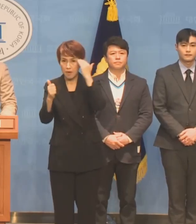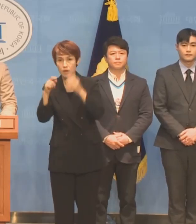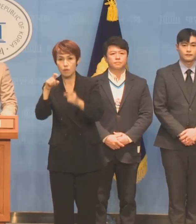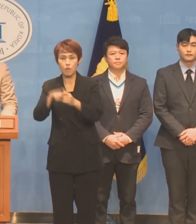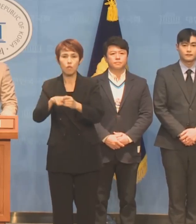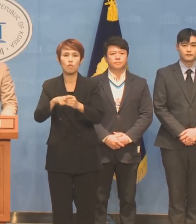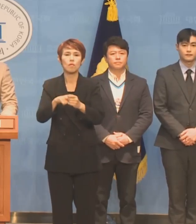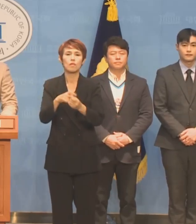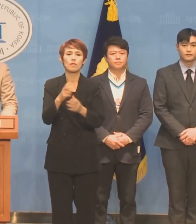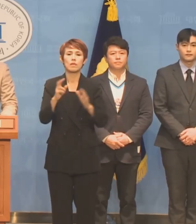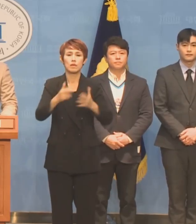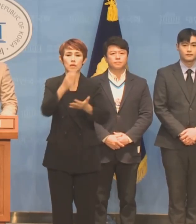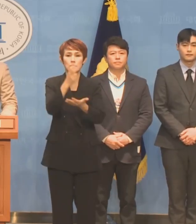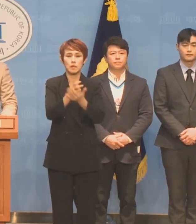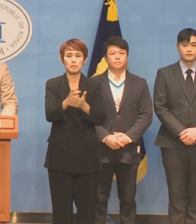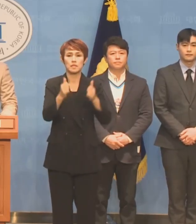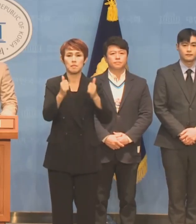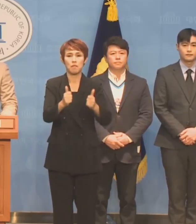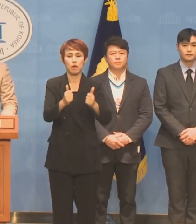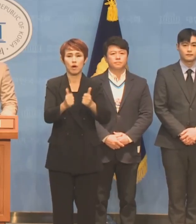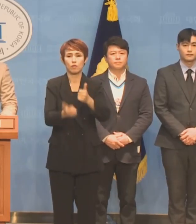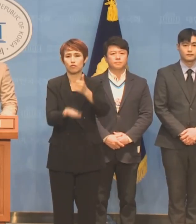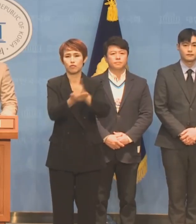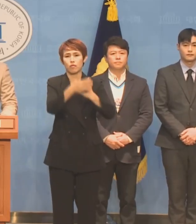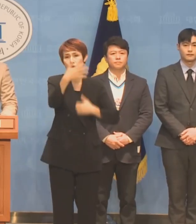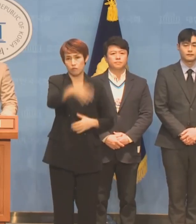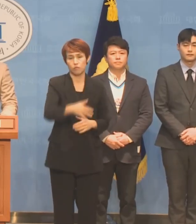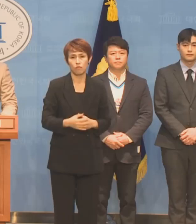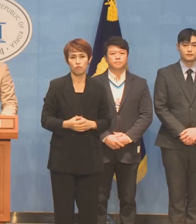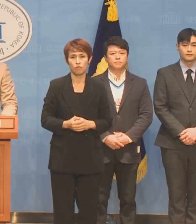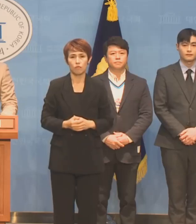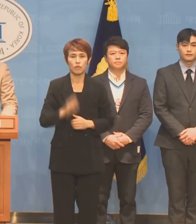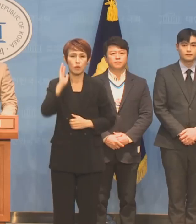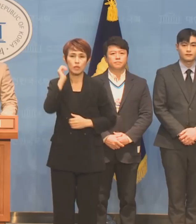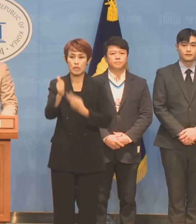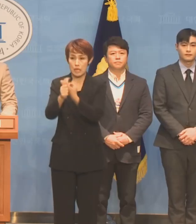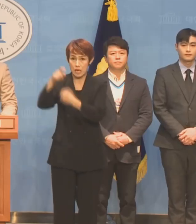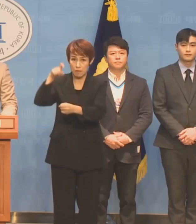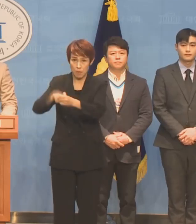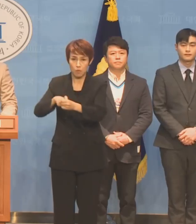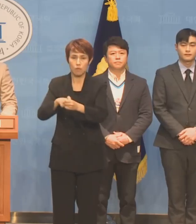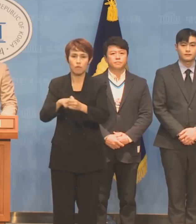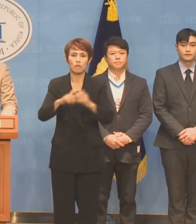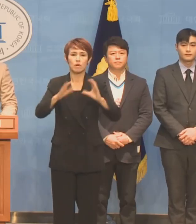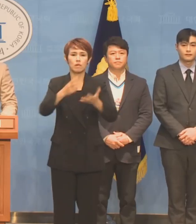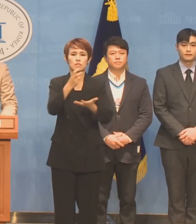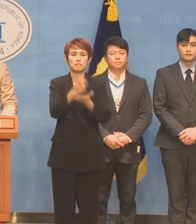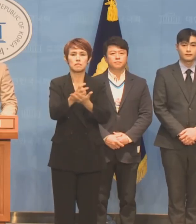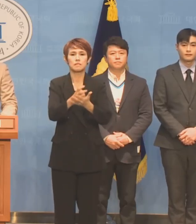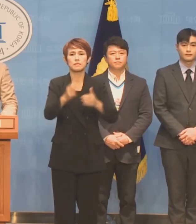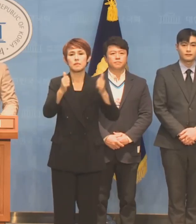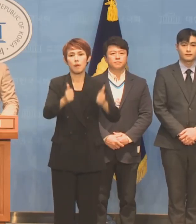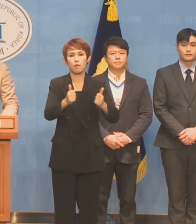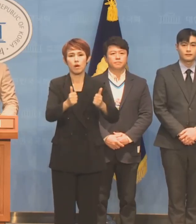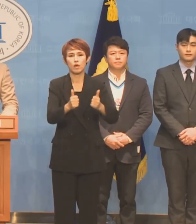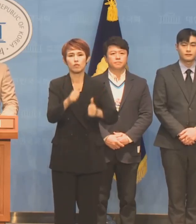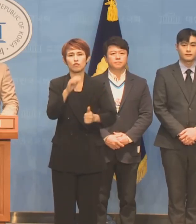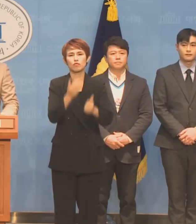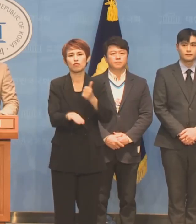헌법재판관을 추천하지 않았는데 대통령 탄핵을 위해 급하게 헌법재판관 추천을 서두르고